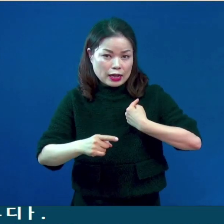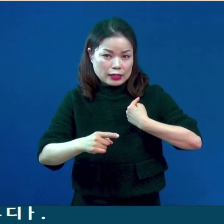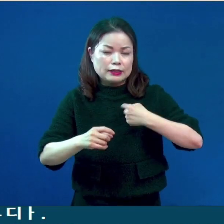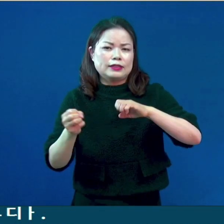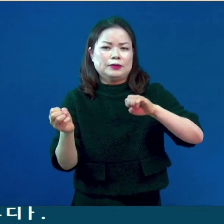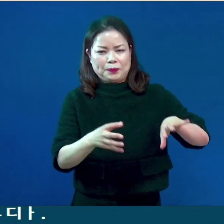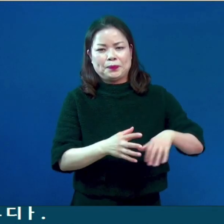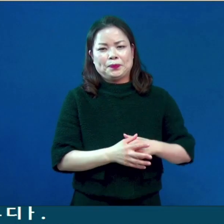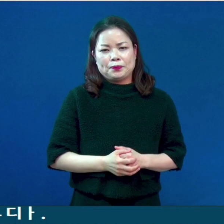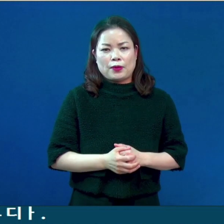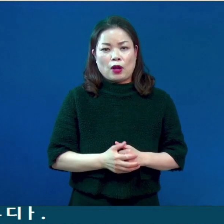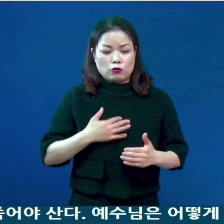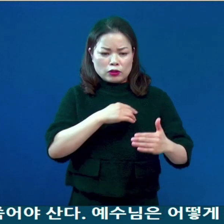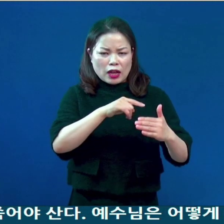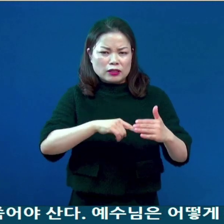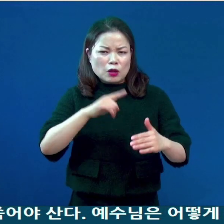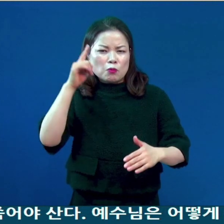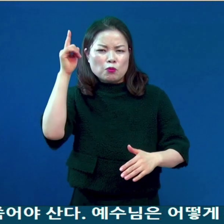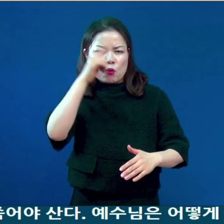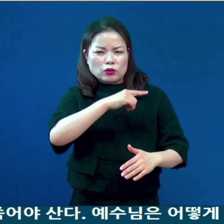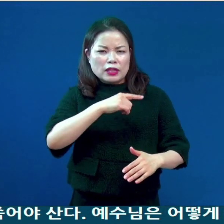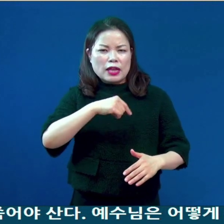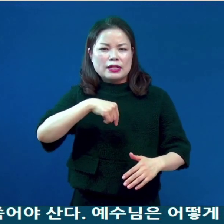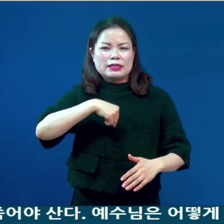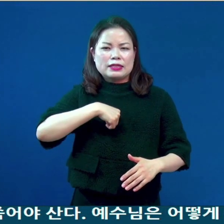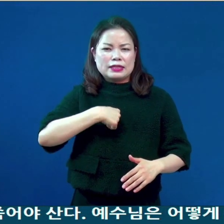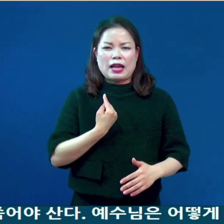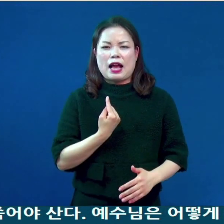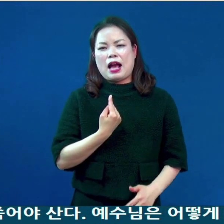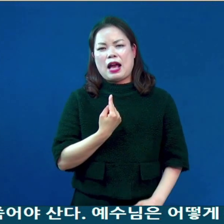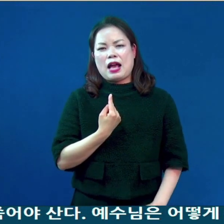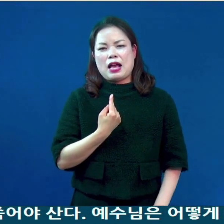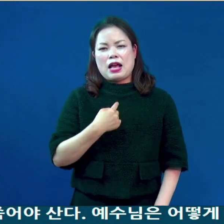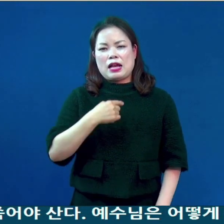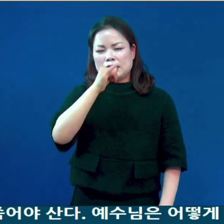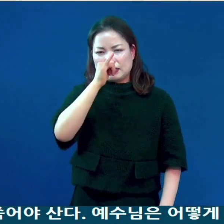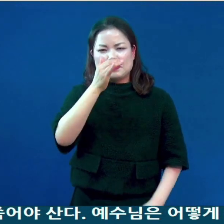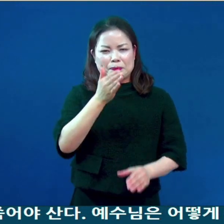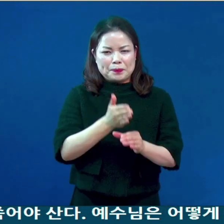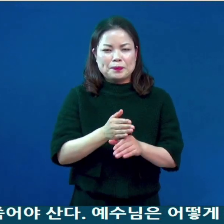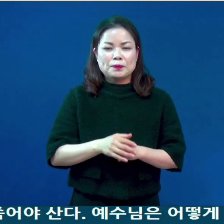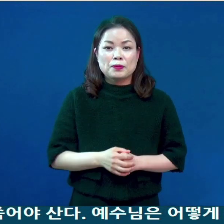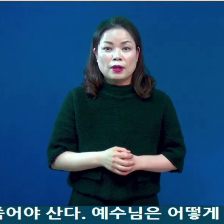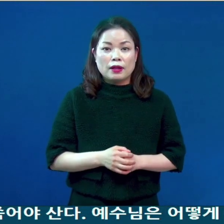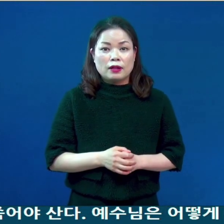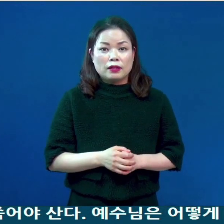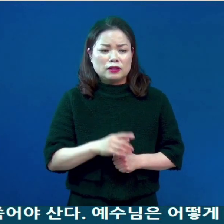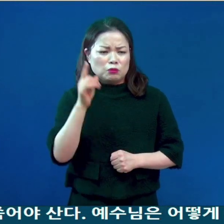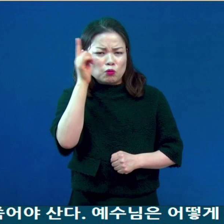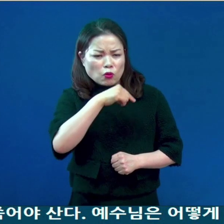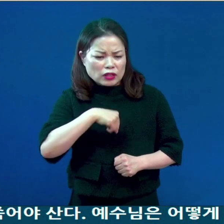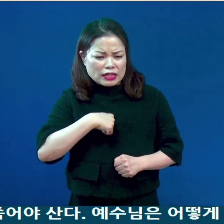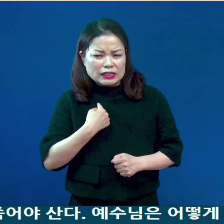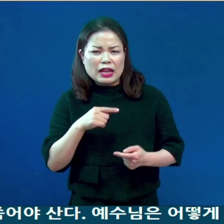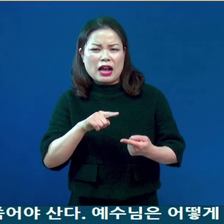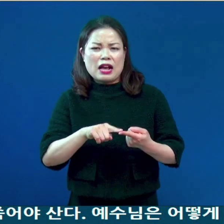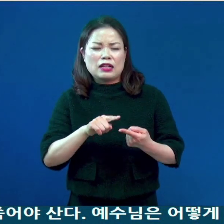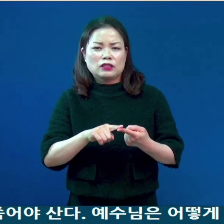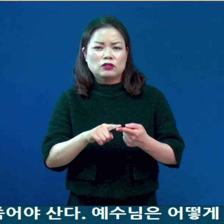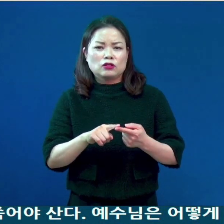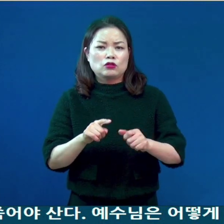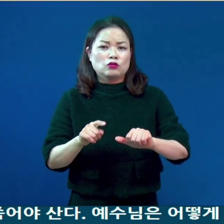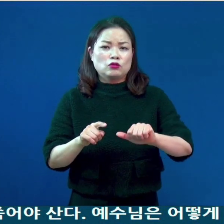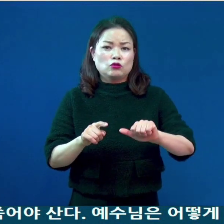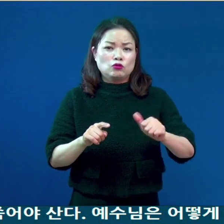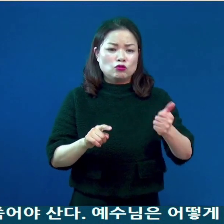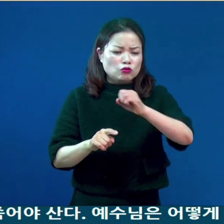이야기합니다. 우리 안에는 못된 자아가 있습니다. 인정하실 수 있기를 바랍니다. 그 못된 자아가 죽어야